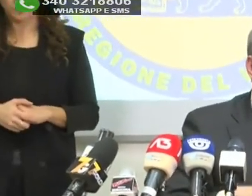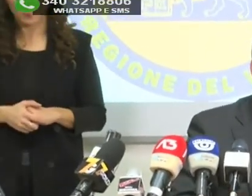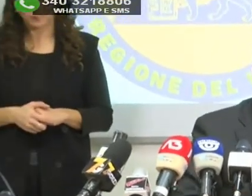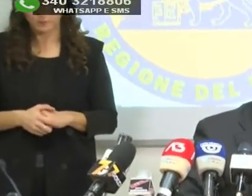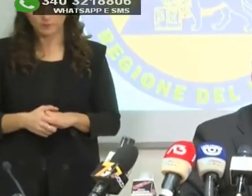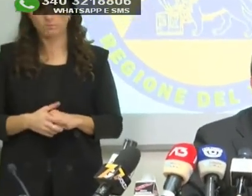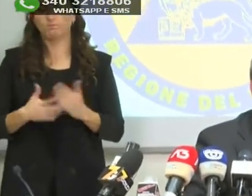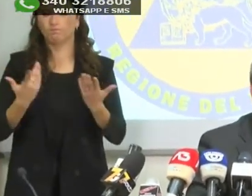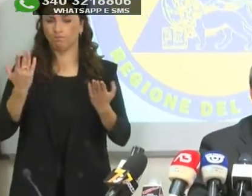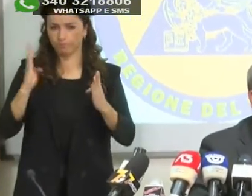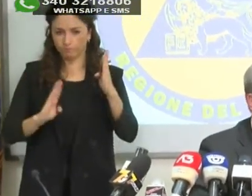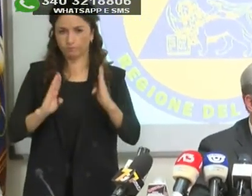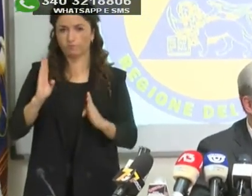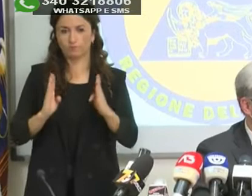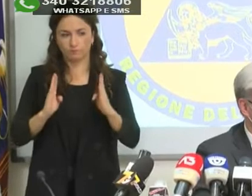un raffronto, quindi